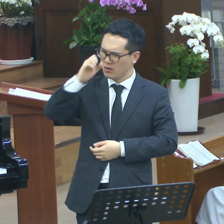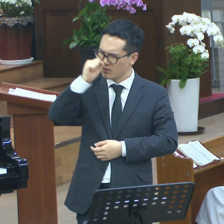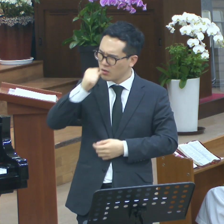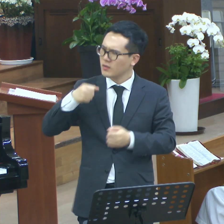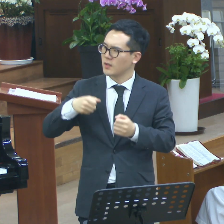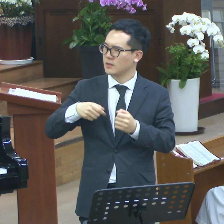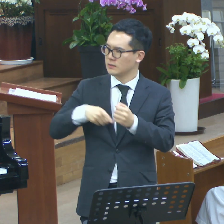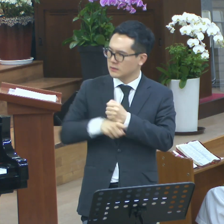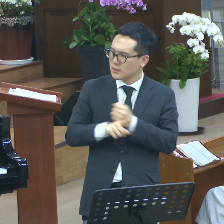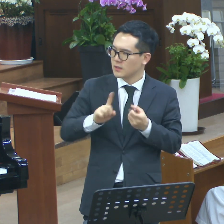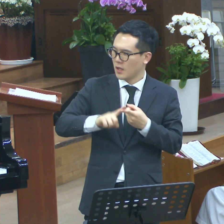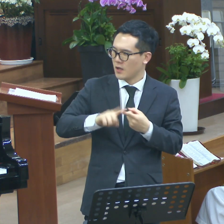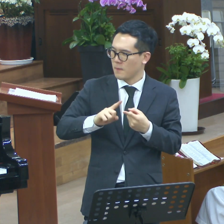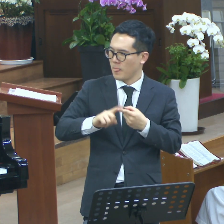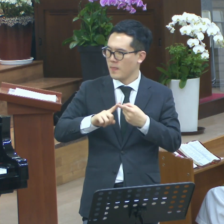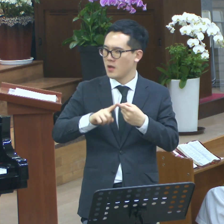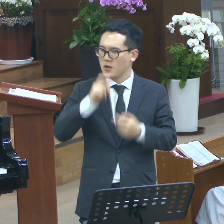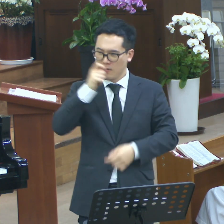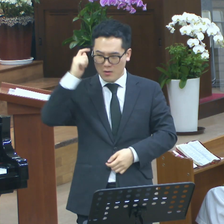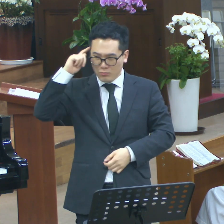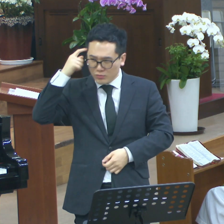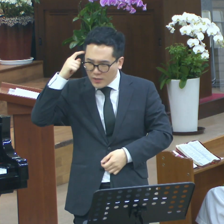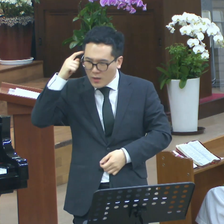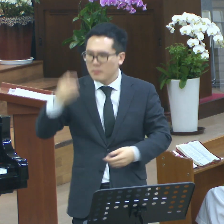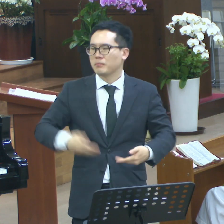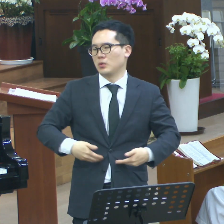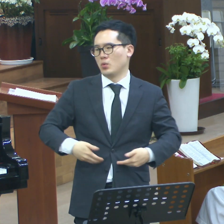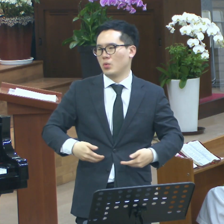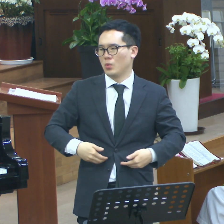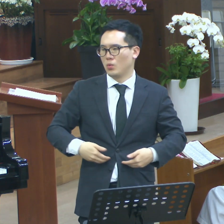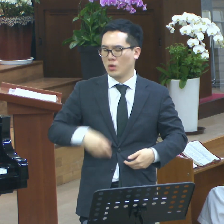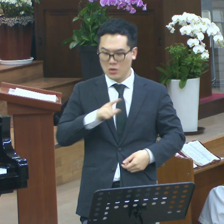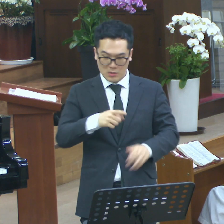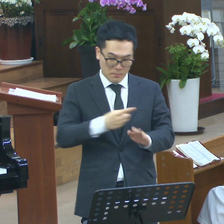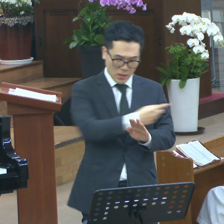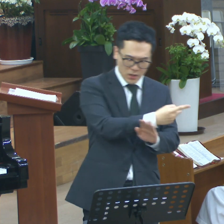외에 인간을 전적으로 행복하게 할 것은 아무것도 없다.